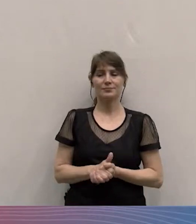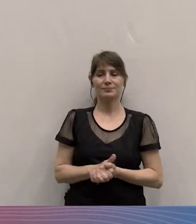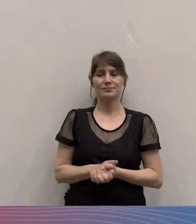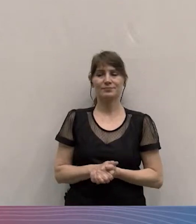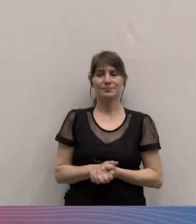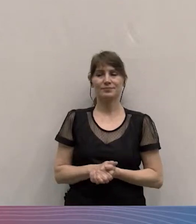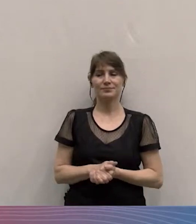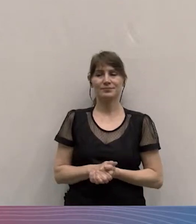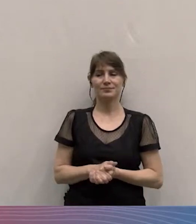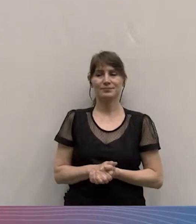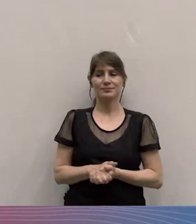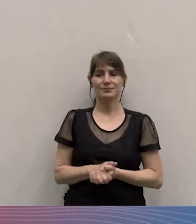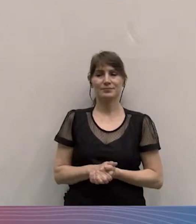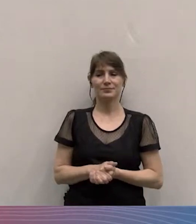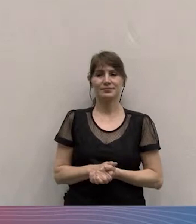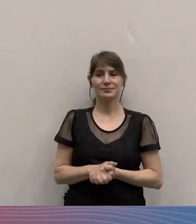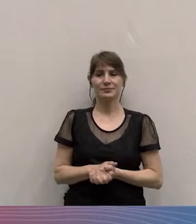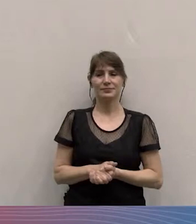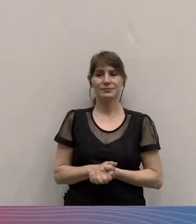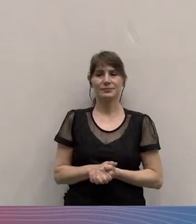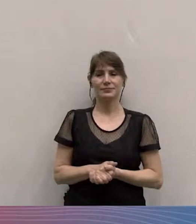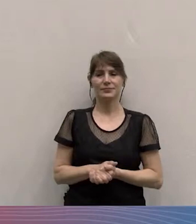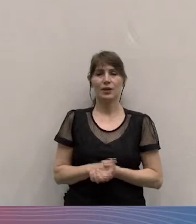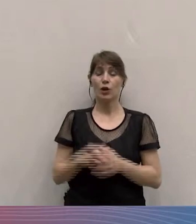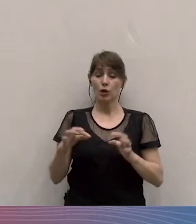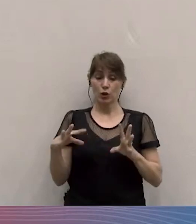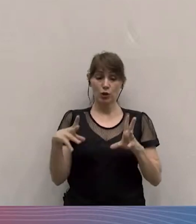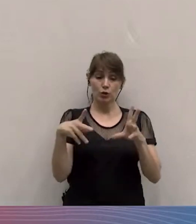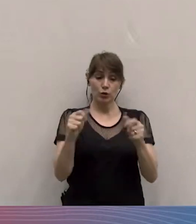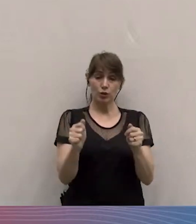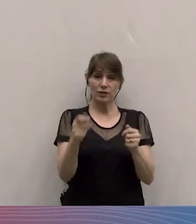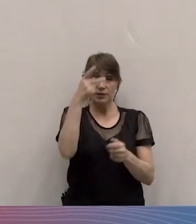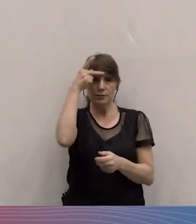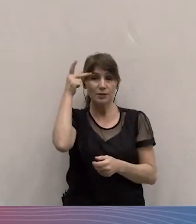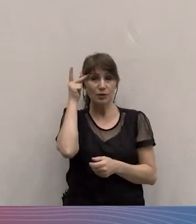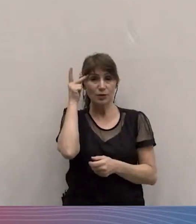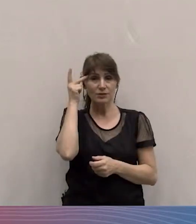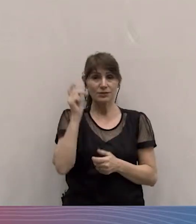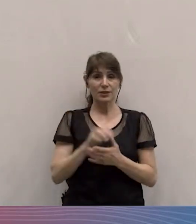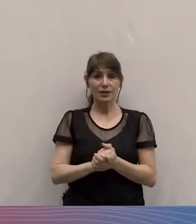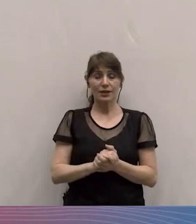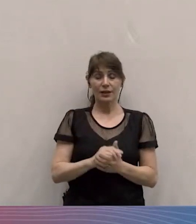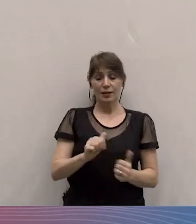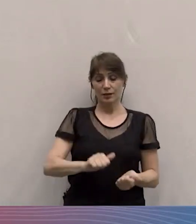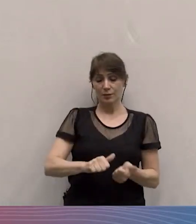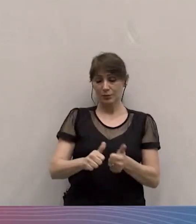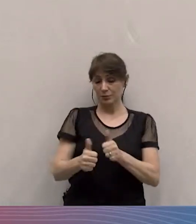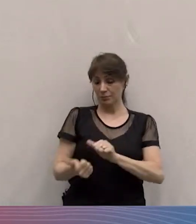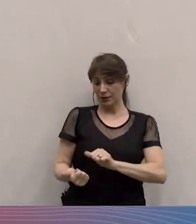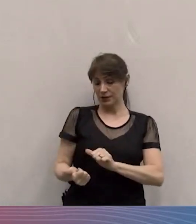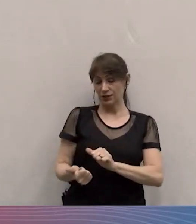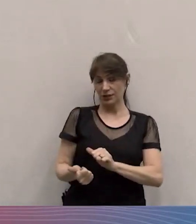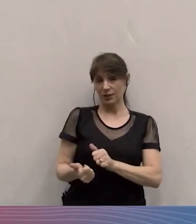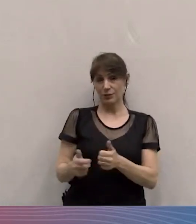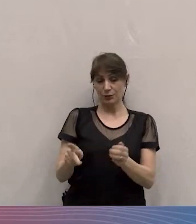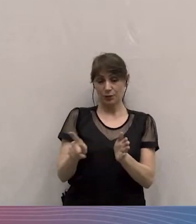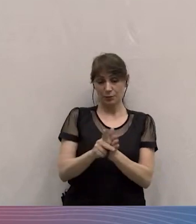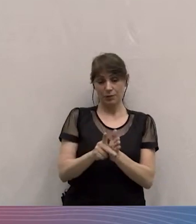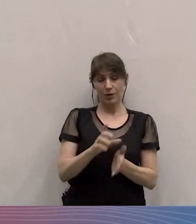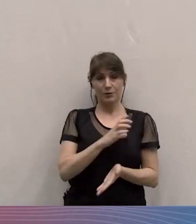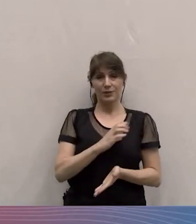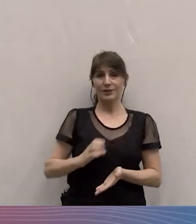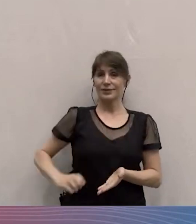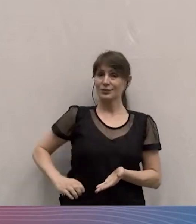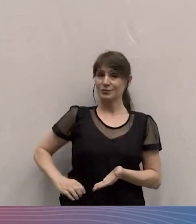Eu vou ler desde o versículo 27. Porque todos quantos fostes batizados em Cristo,